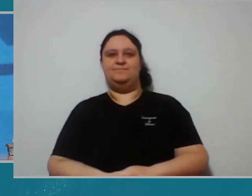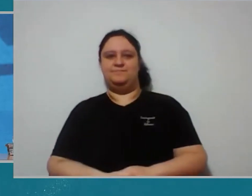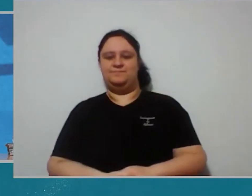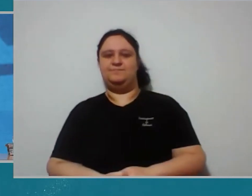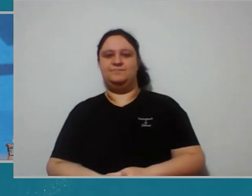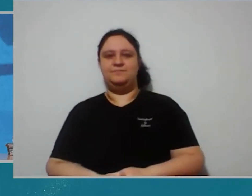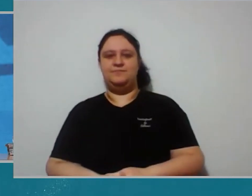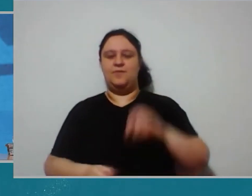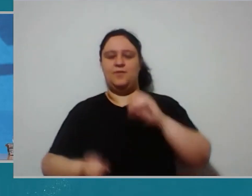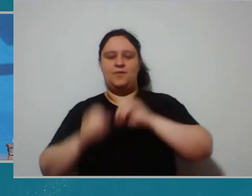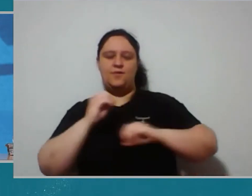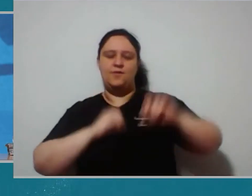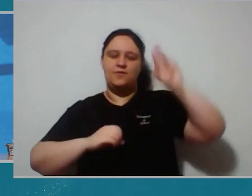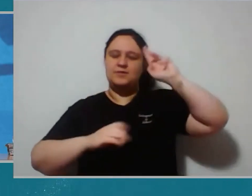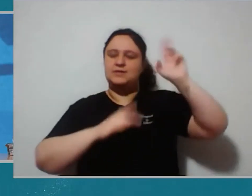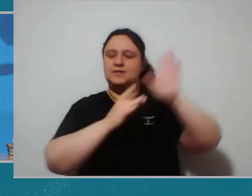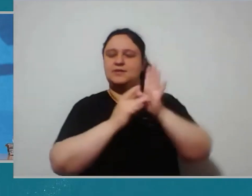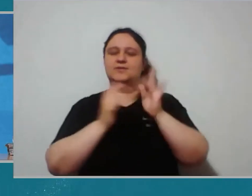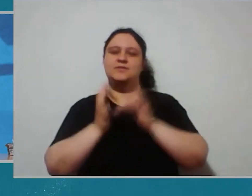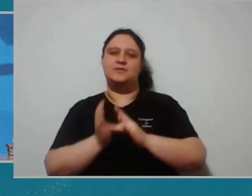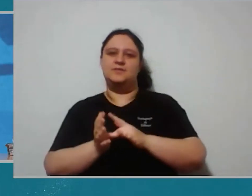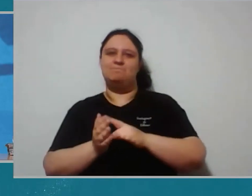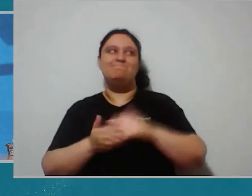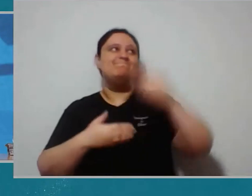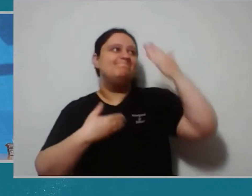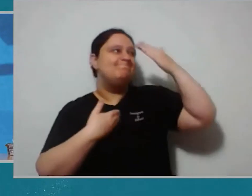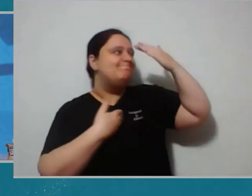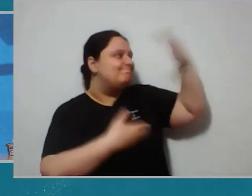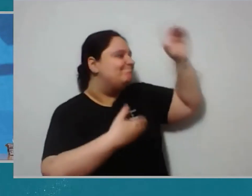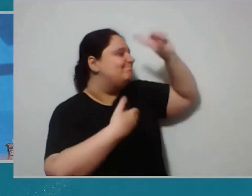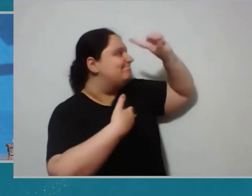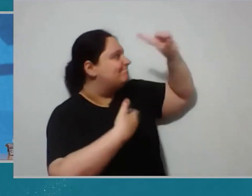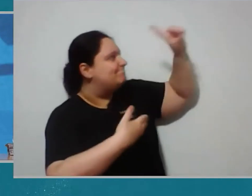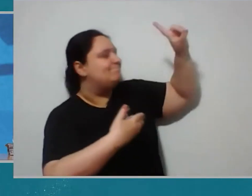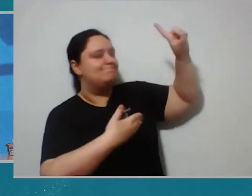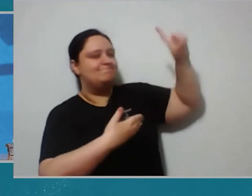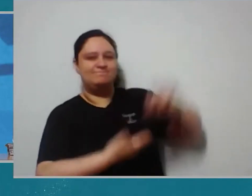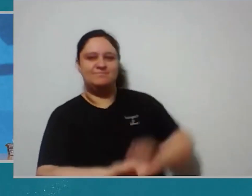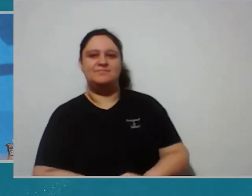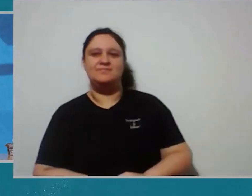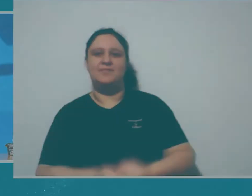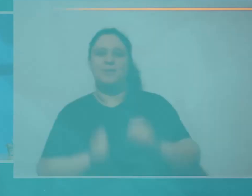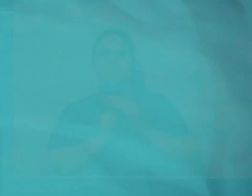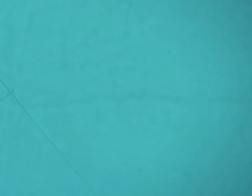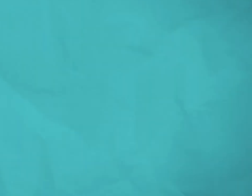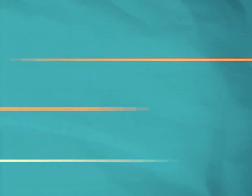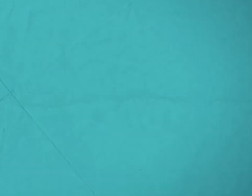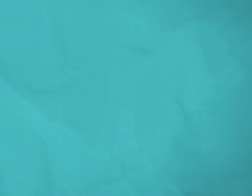Jesus. Muito obrigado, Senhor Jesus. Amém? Jesus é o Senhor.